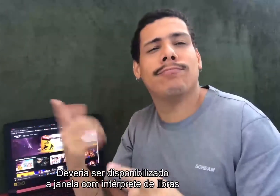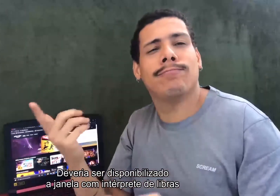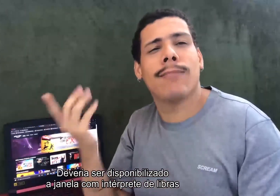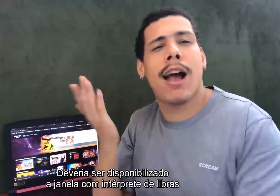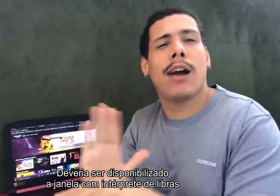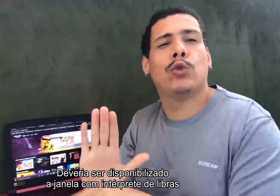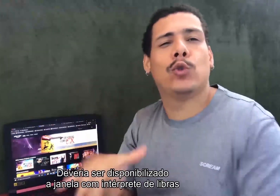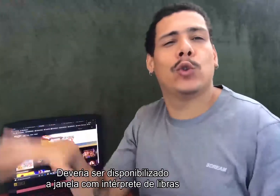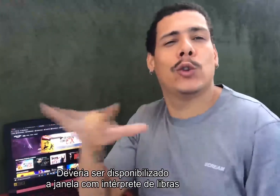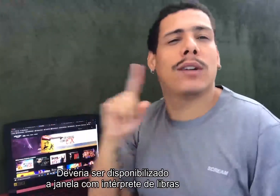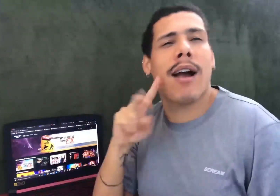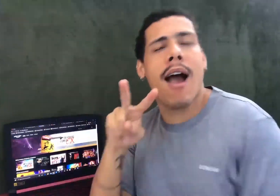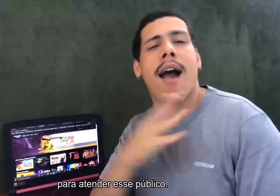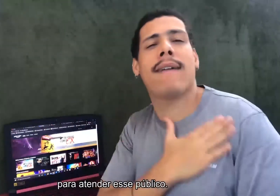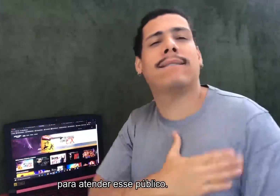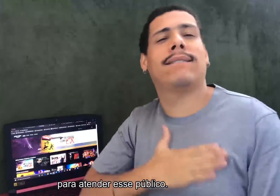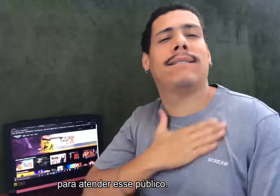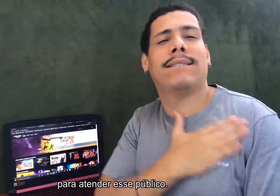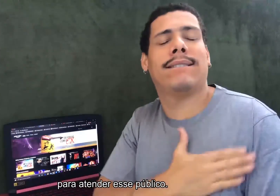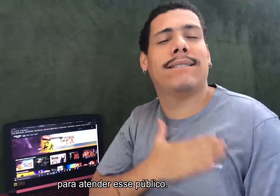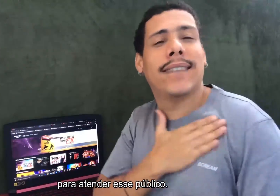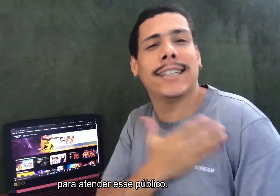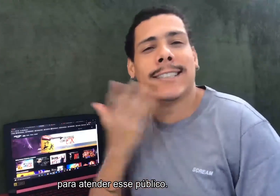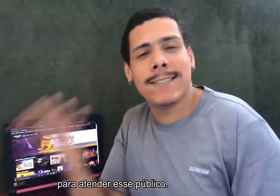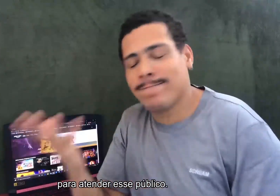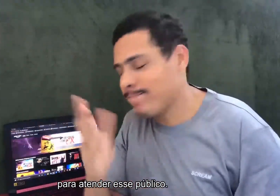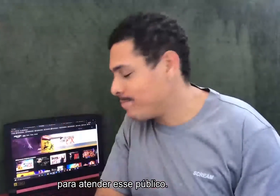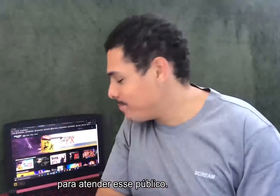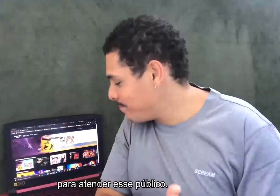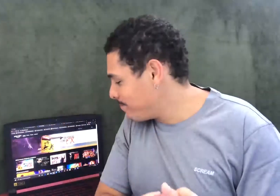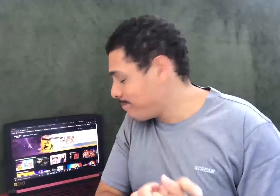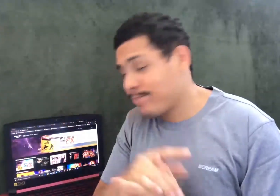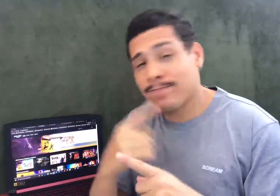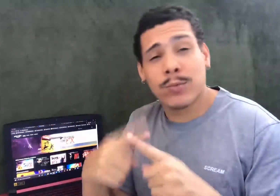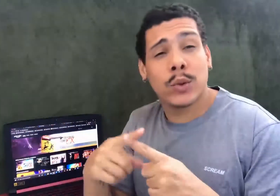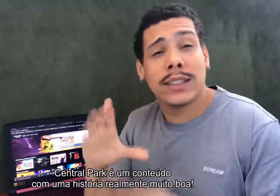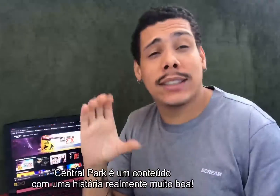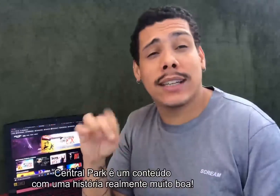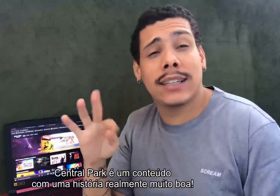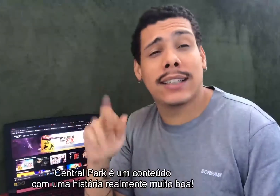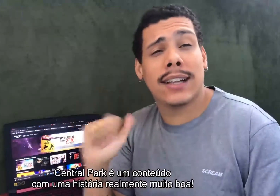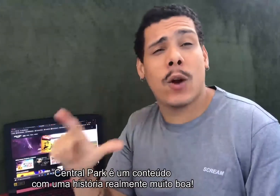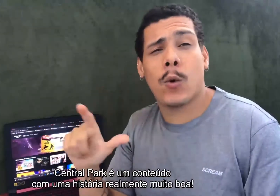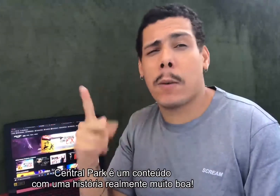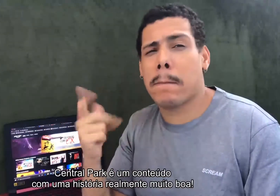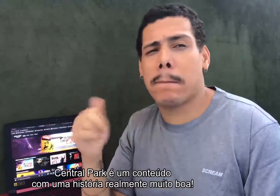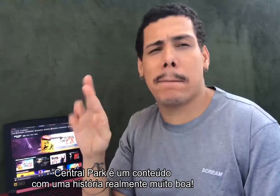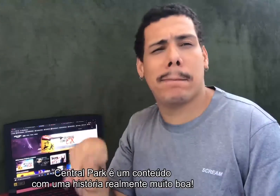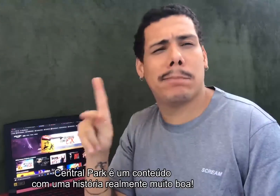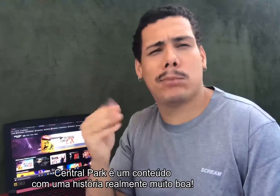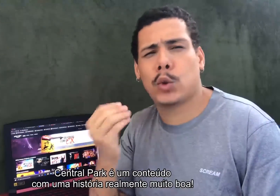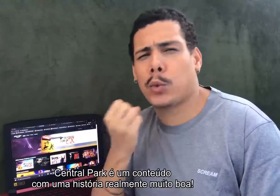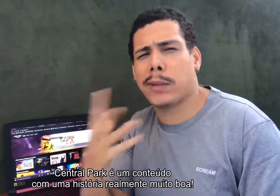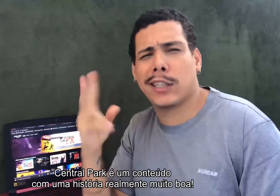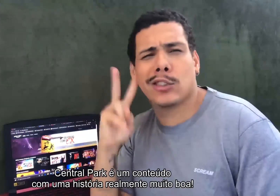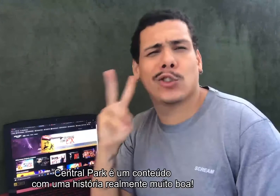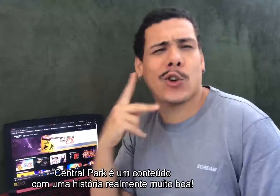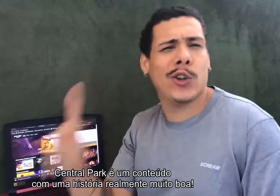com intérprete de Libras para atender esse público. Central Park é um conteúdo com uma história